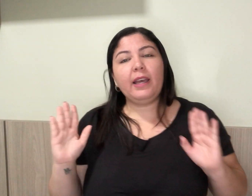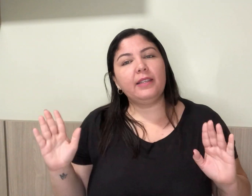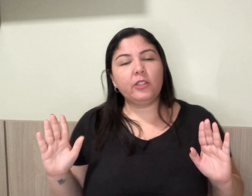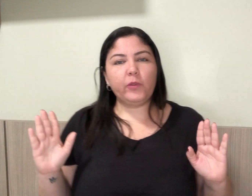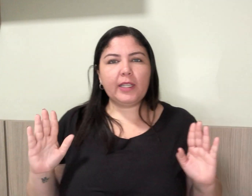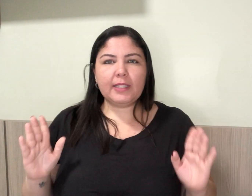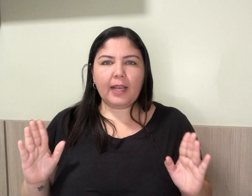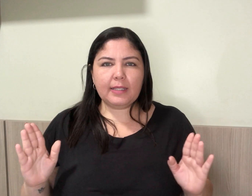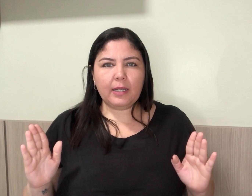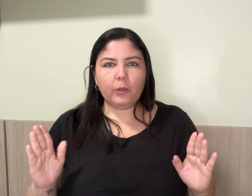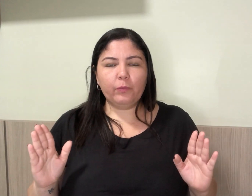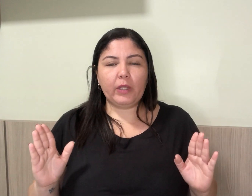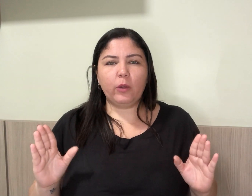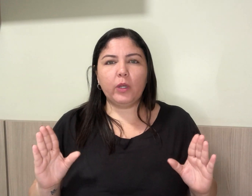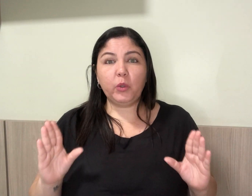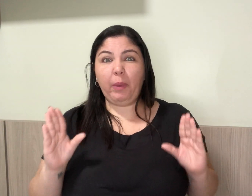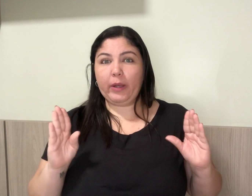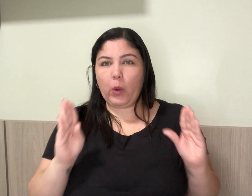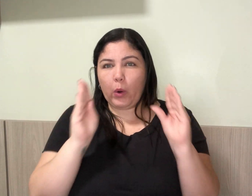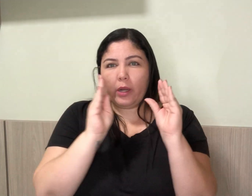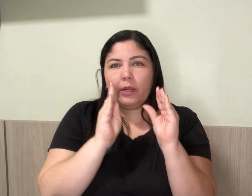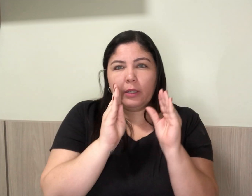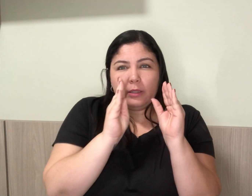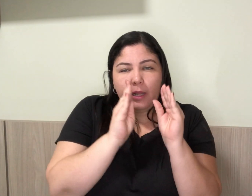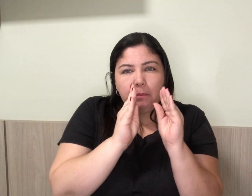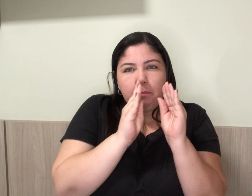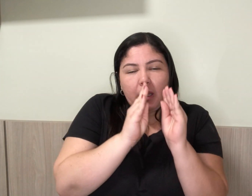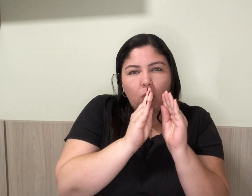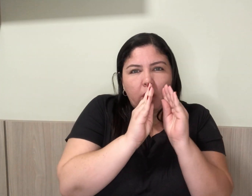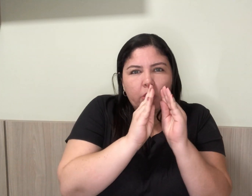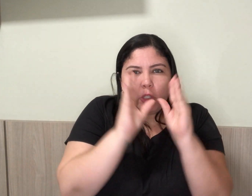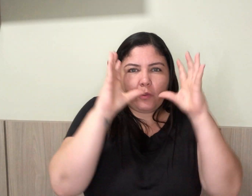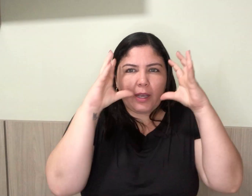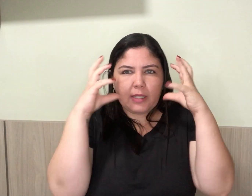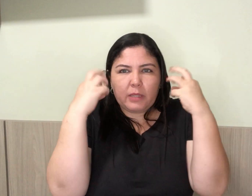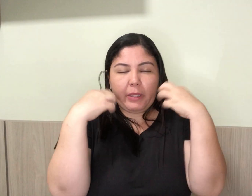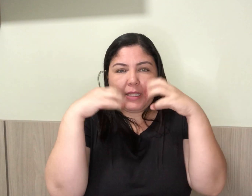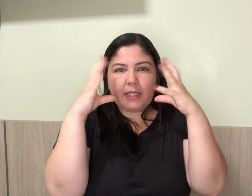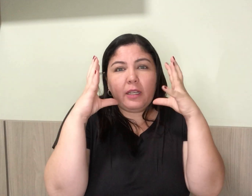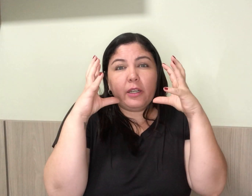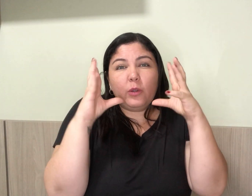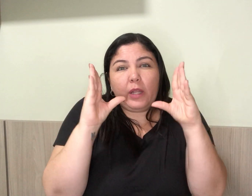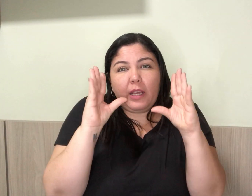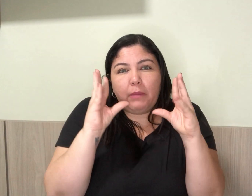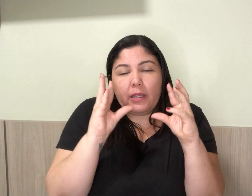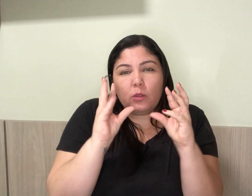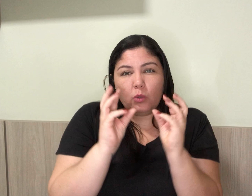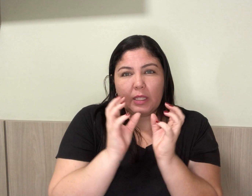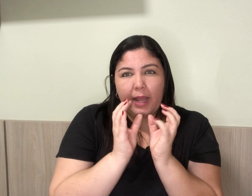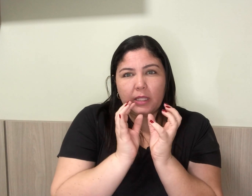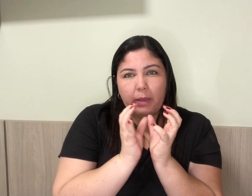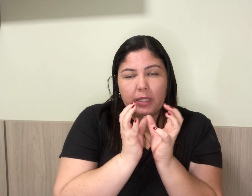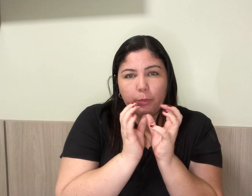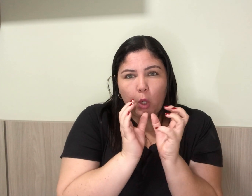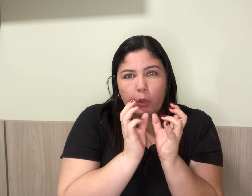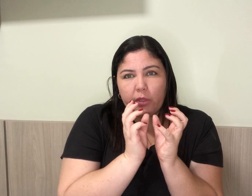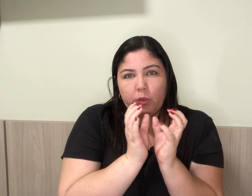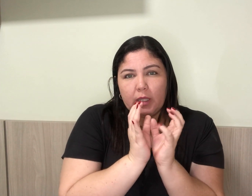essa diferenciação, né? Quanto menor, né? Menor a gente faz a expressão, né? E mais os sinais mais próximos,